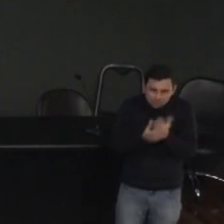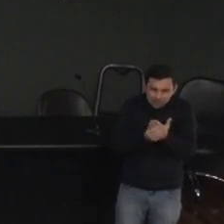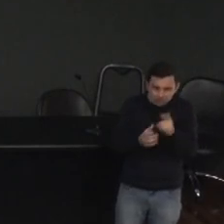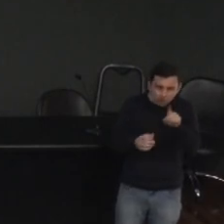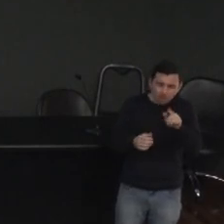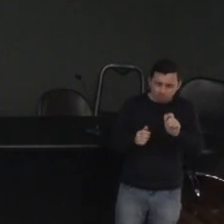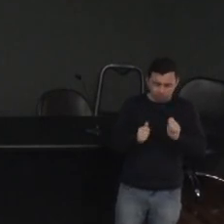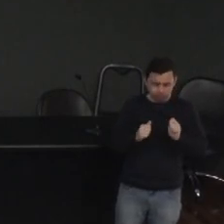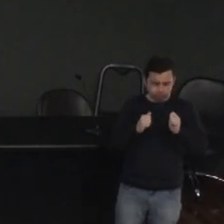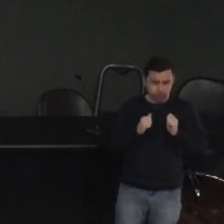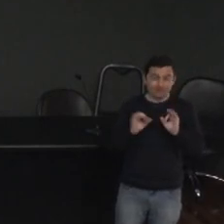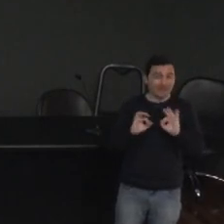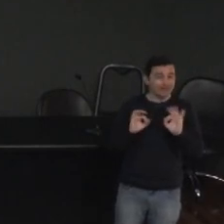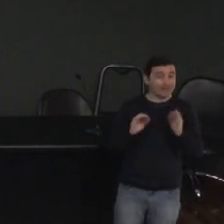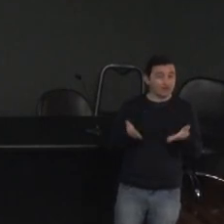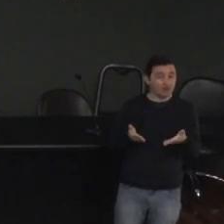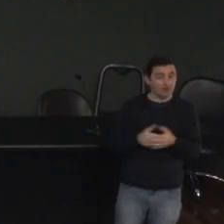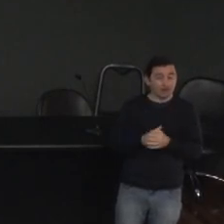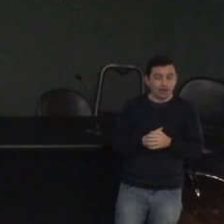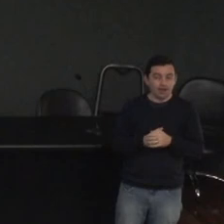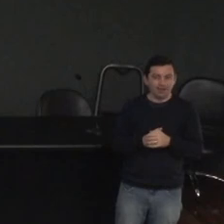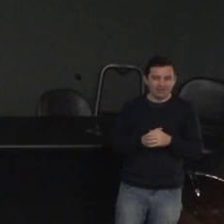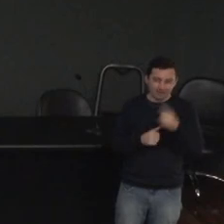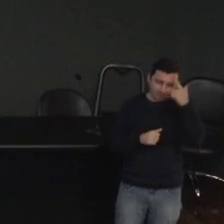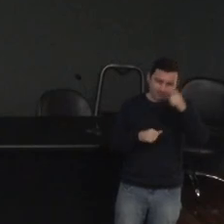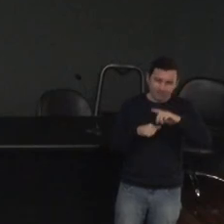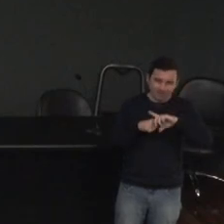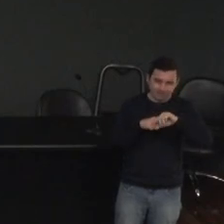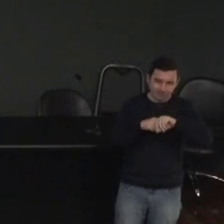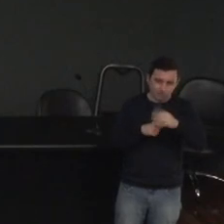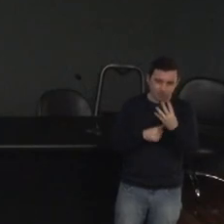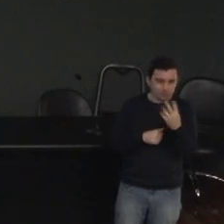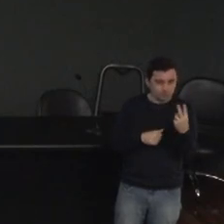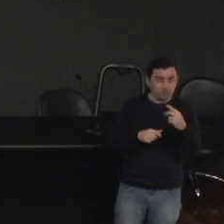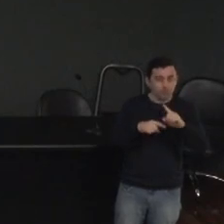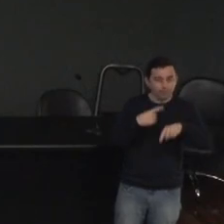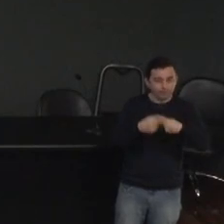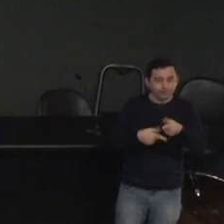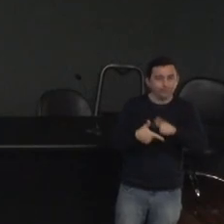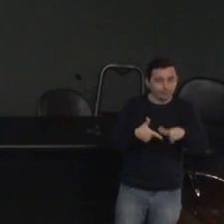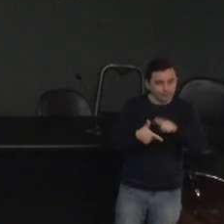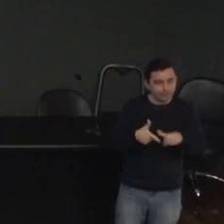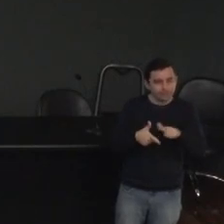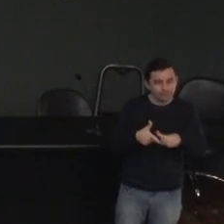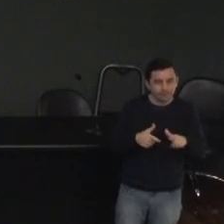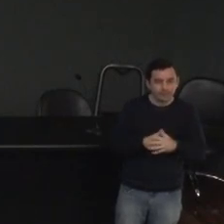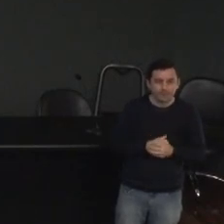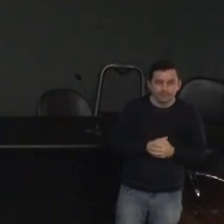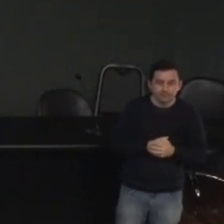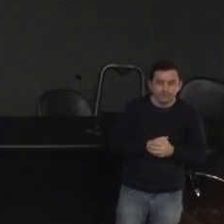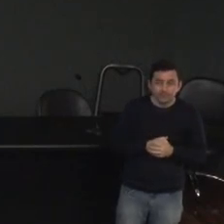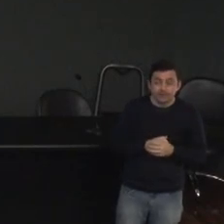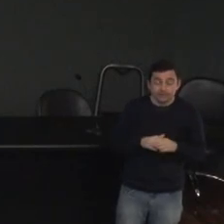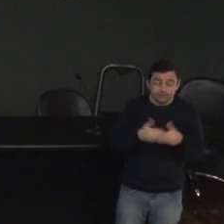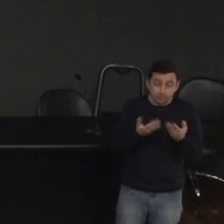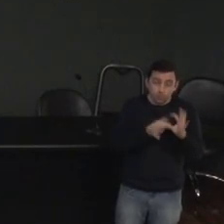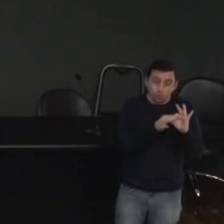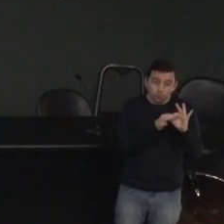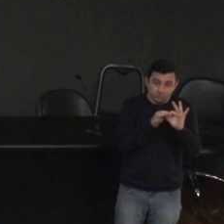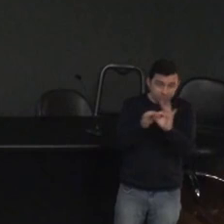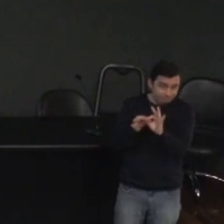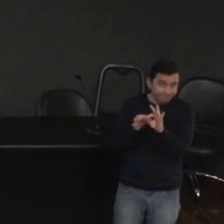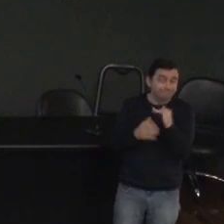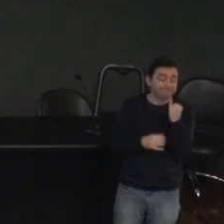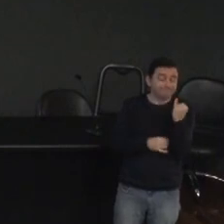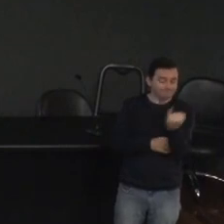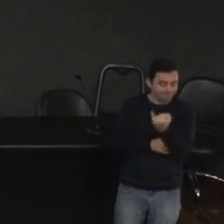omitirem para não se responsabilizarem lá pelo artigo 42 né para a assembleia não tem problema como a gente de tratamento Então nesse contexto a gente